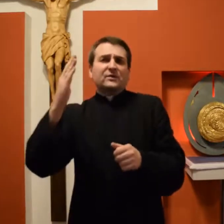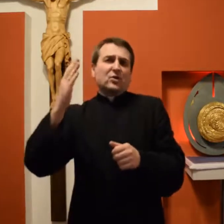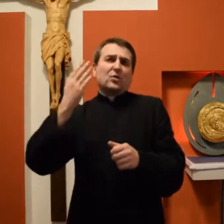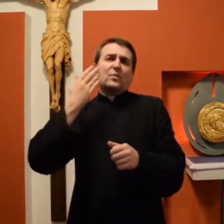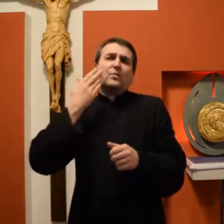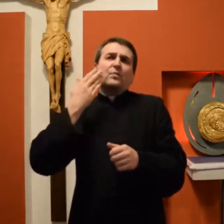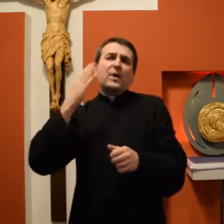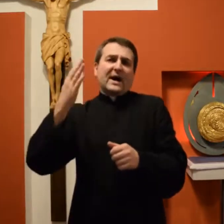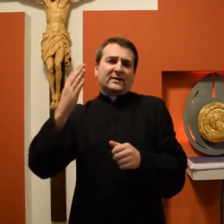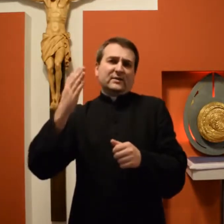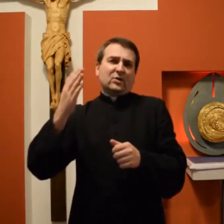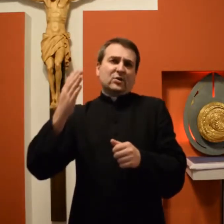bardzo, bardzo